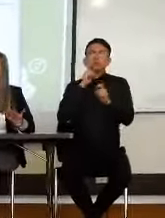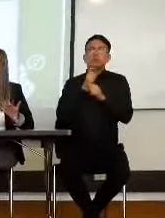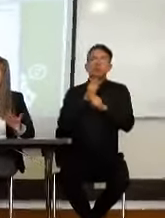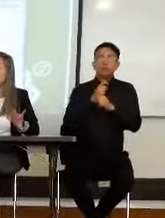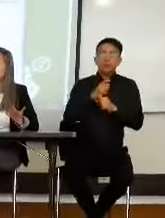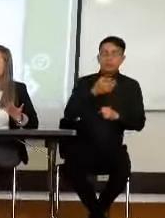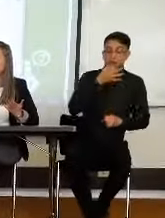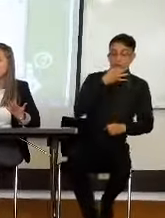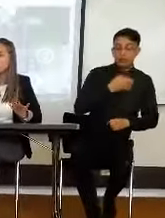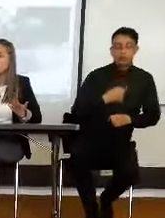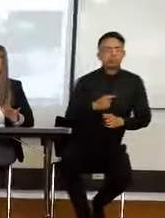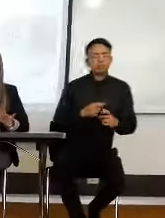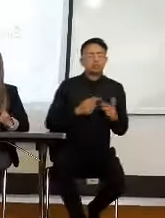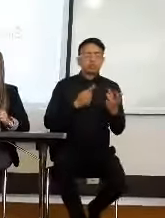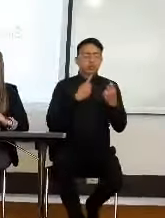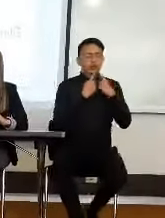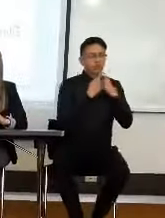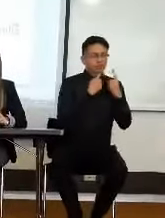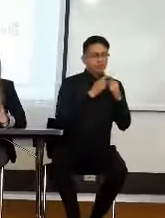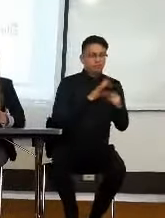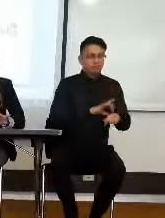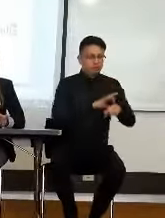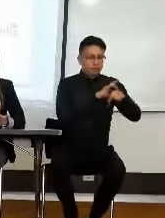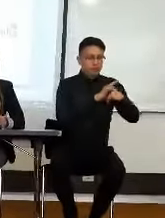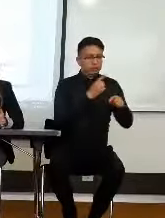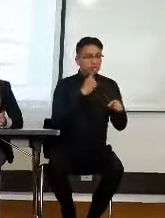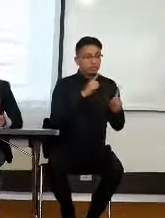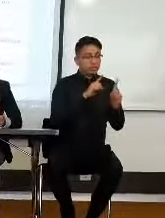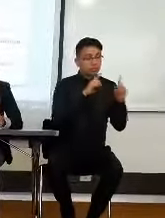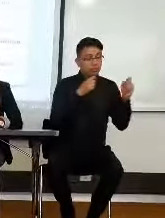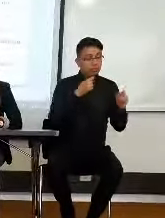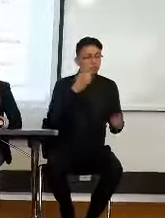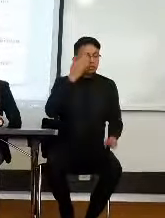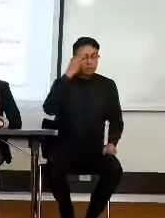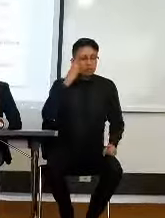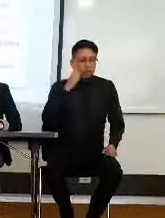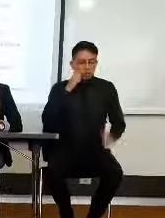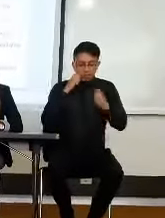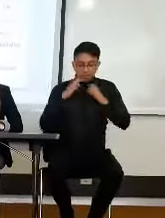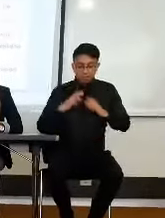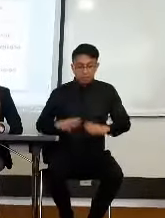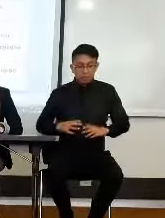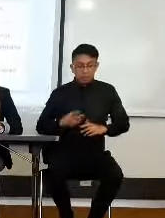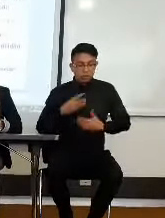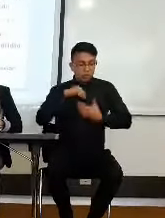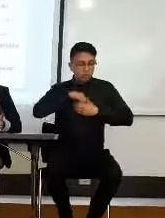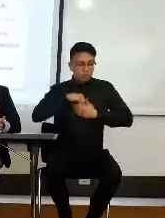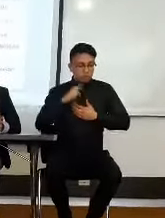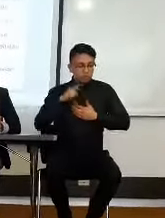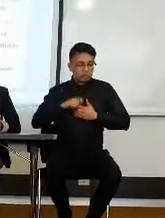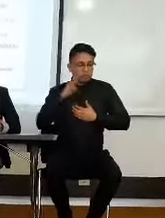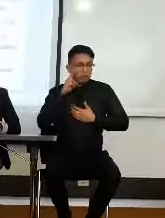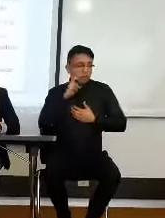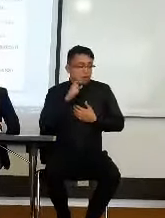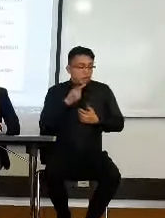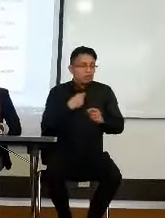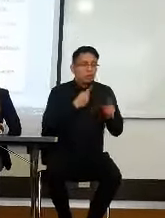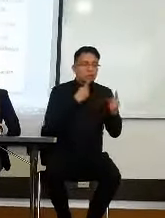esta combinación, ¿cierto? Estas dos variables que hacen parte de la vida de las personas, pues no ha sido una tarea tan fácil, pero lo estamos